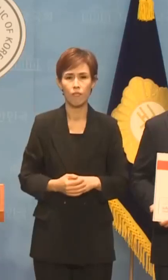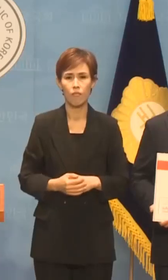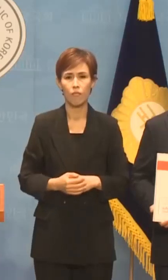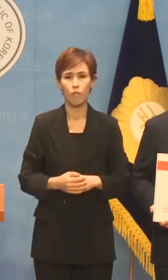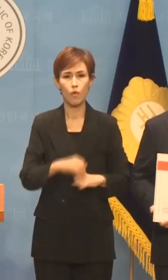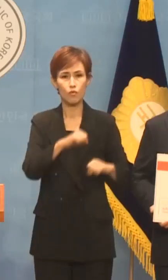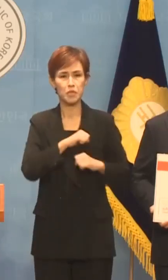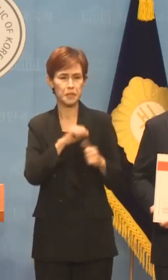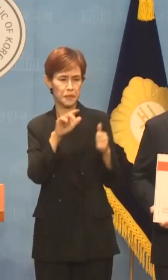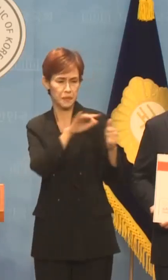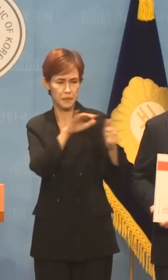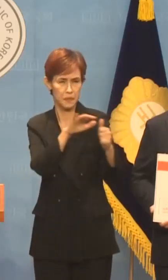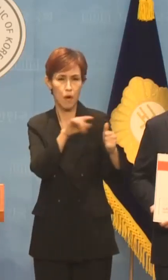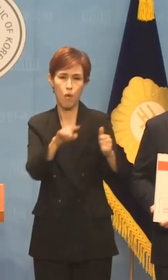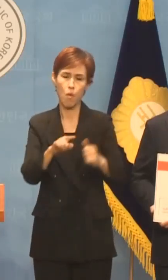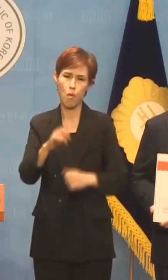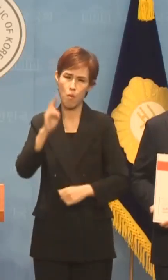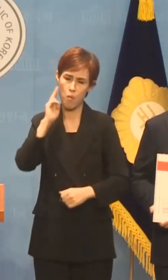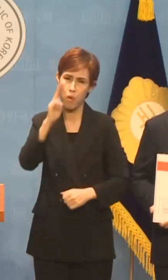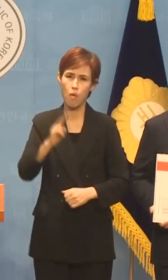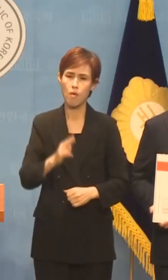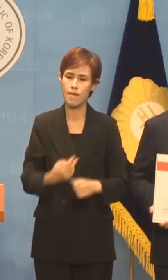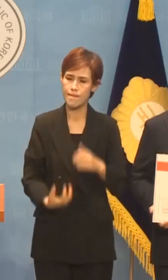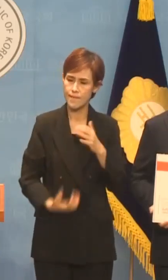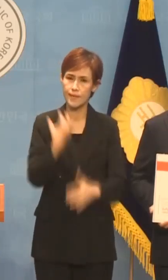군인이었다는 점에 더더욱 분노하는 바입니다.